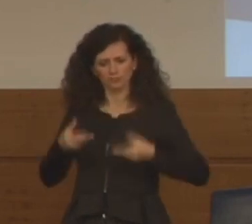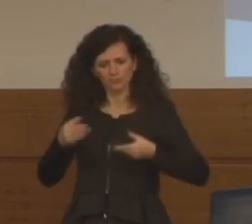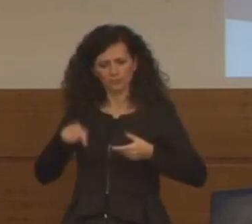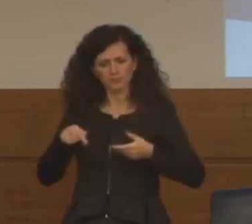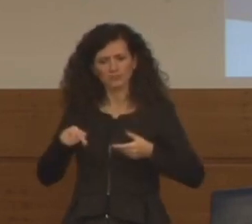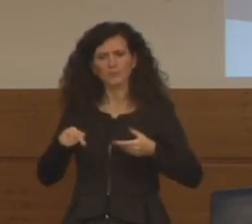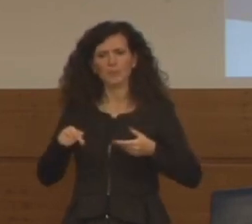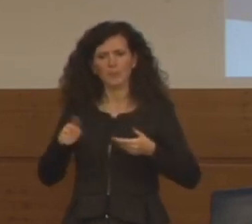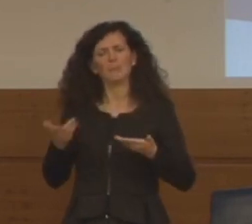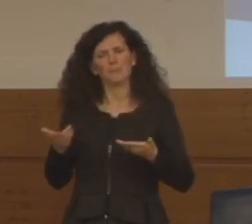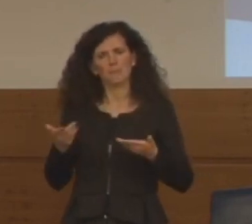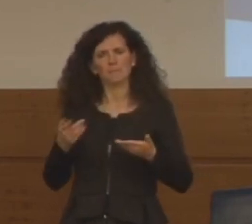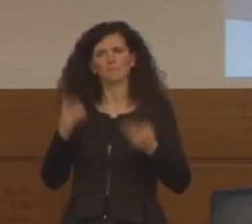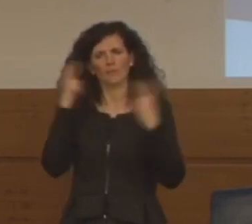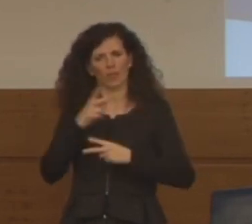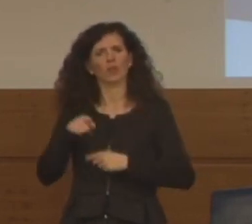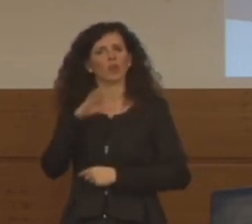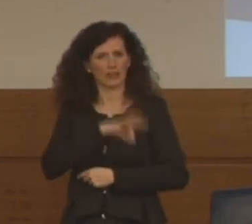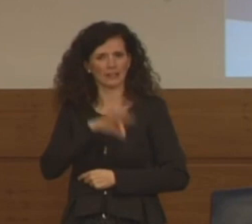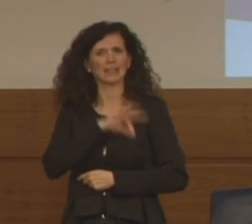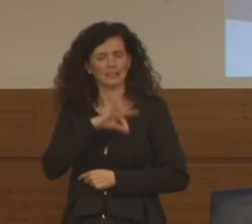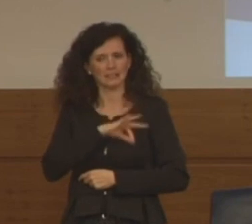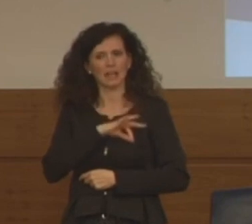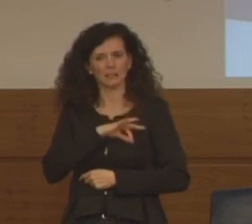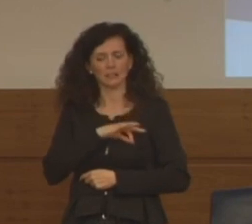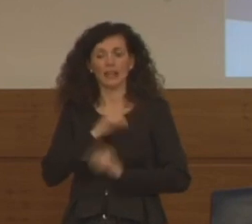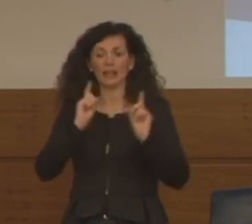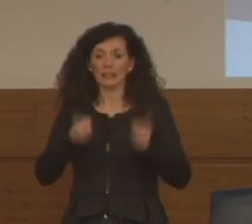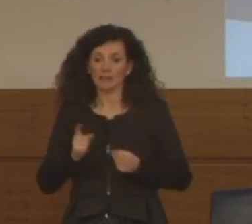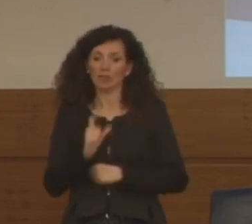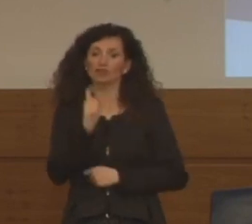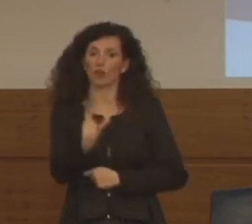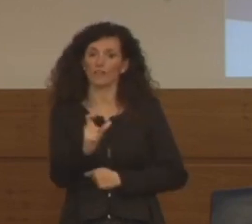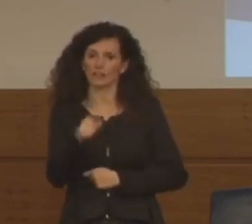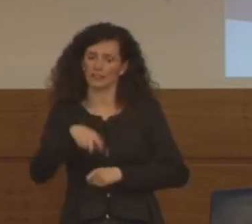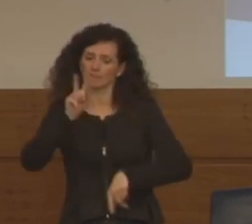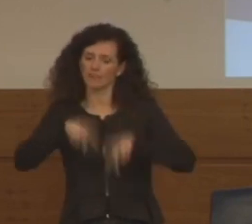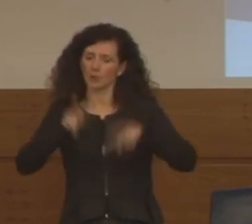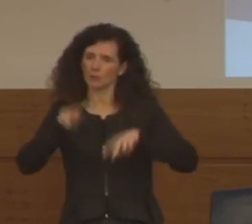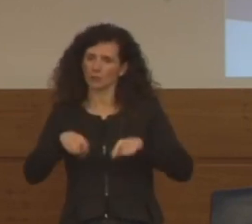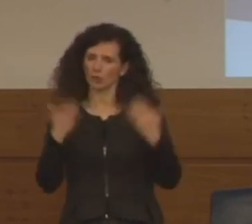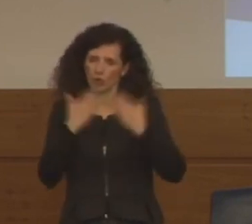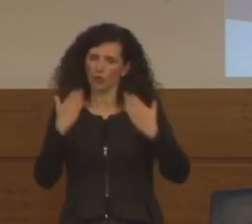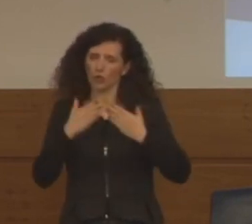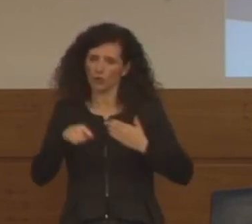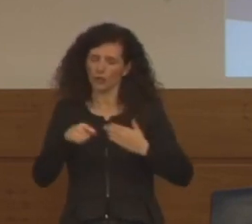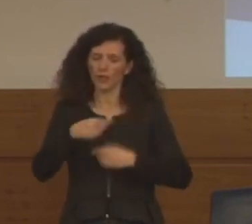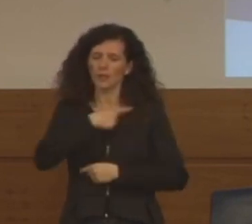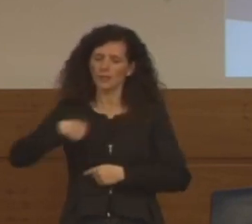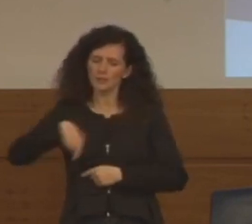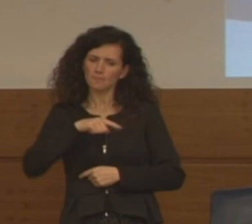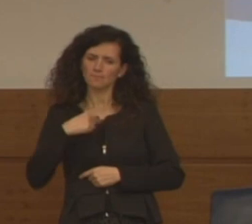diciamo interessanti saranno valutati già uno giovedì prossimo per nuovi trattamenti o